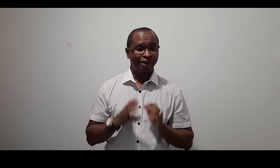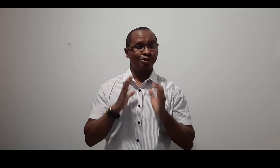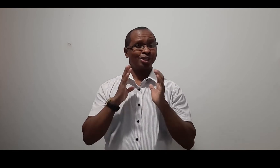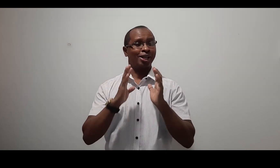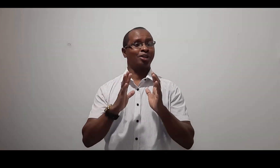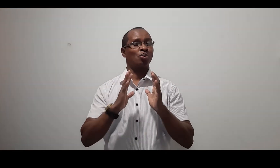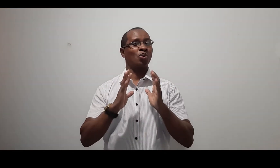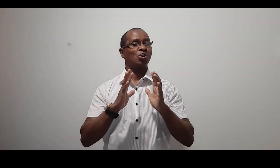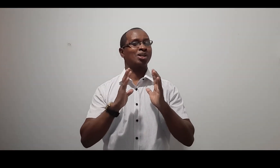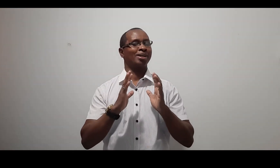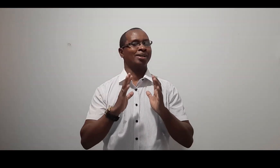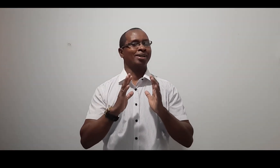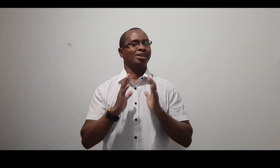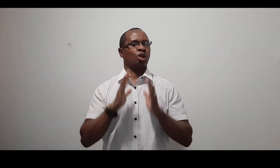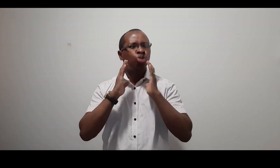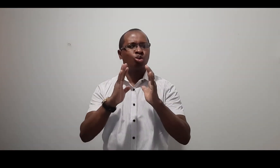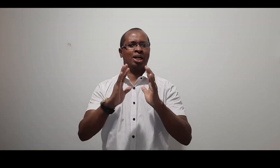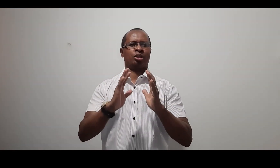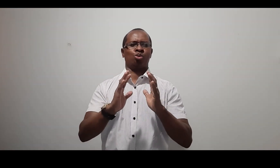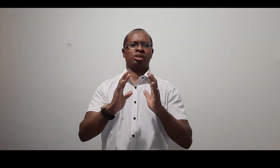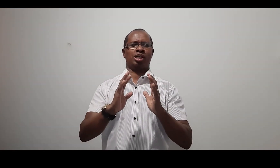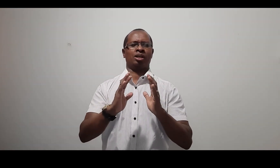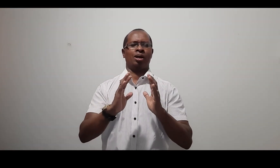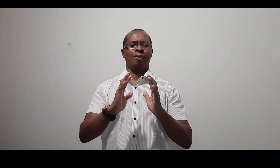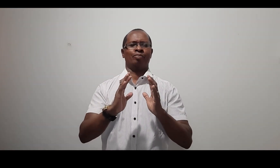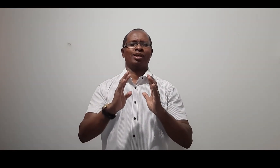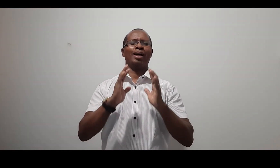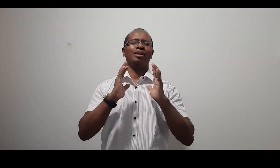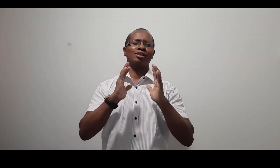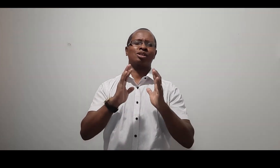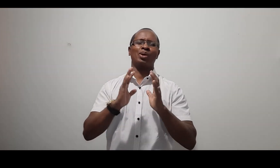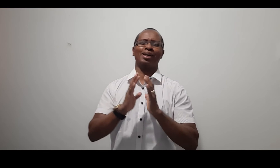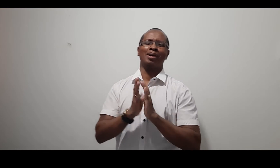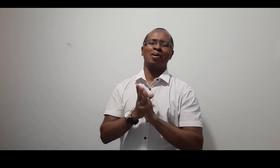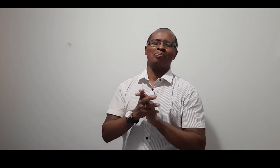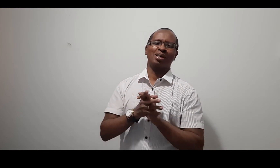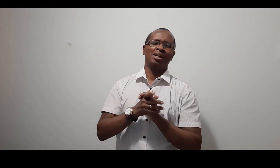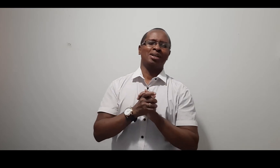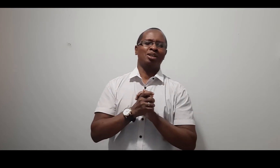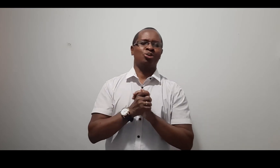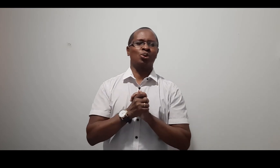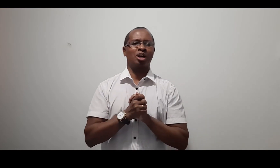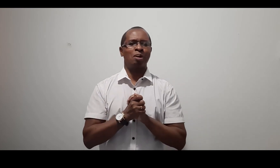fa zay ataonao kosa zay tokony ataontsika dia ilay hirasika hoe ifoko ry